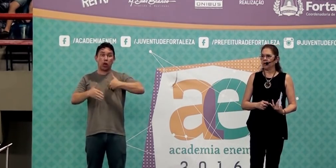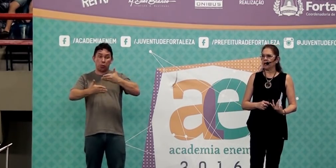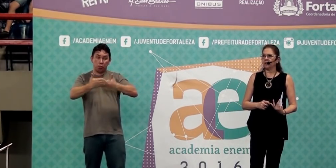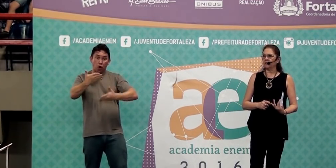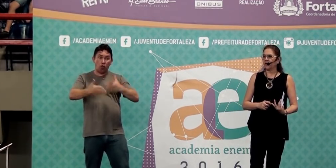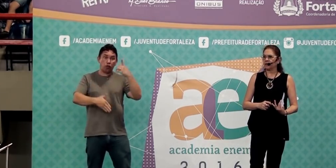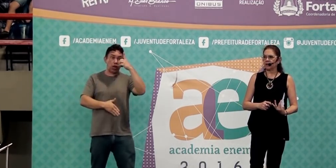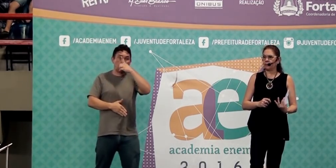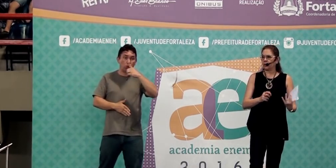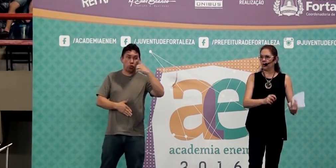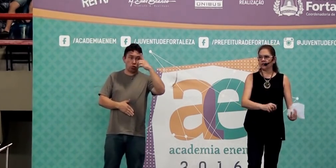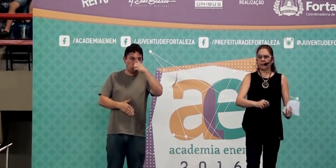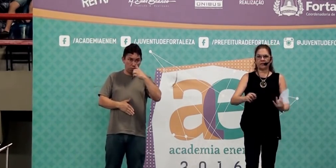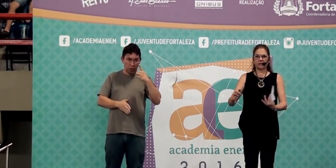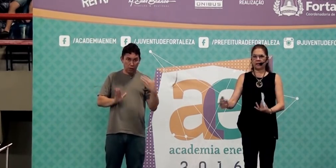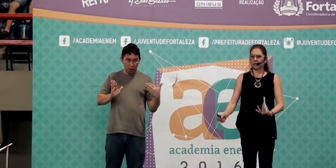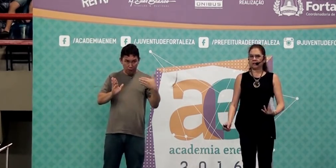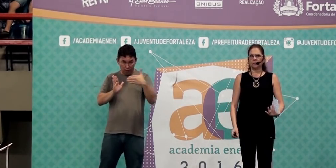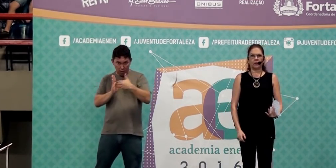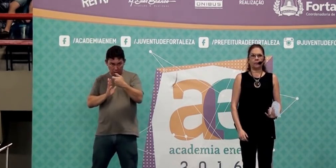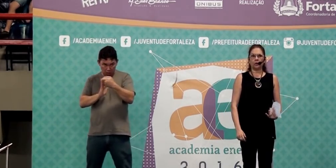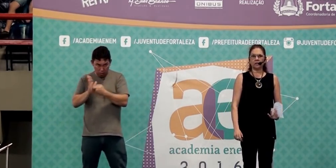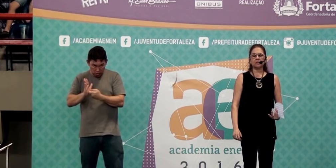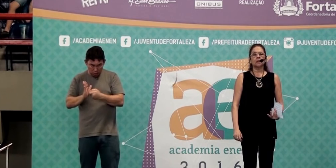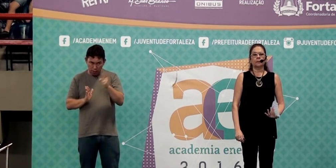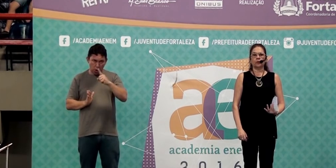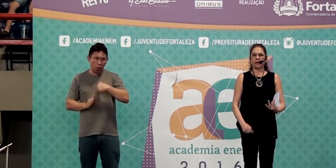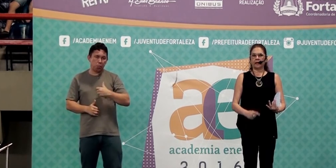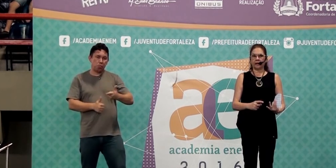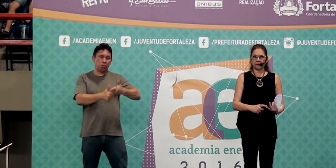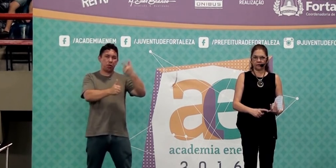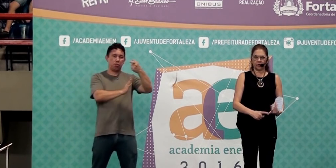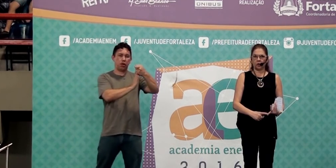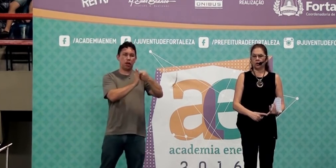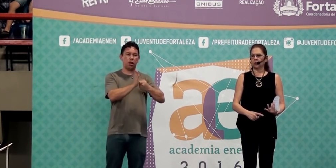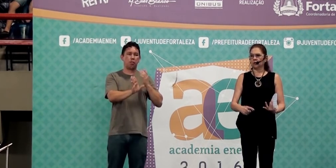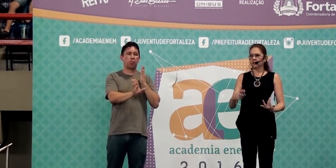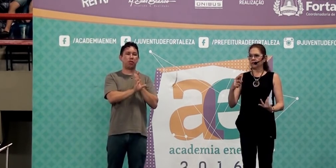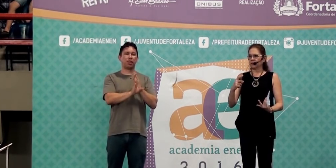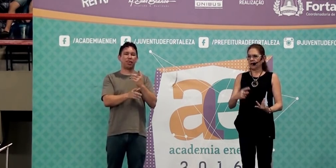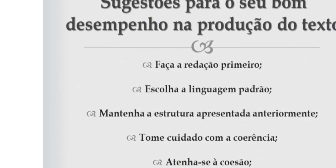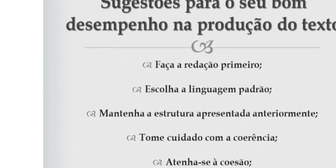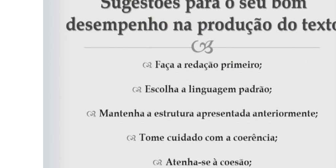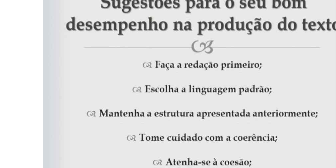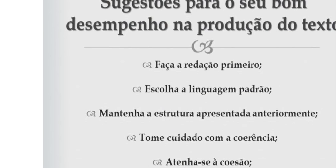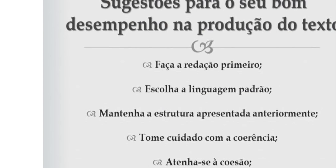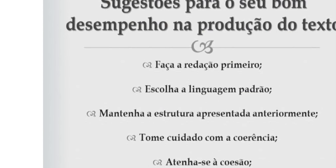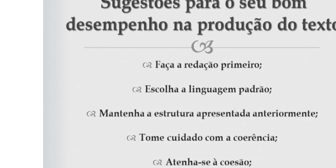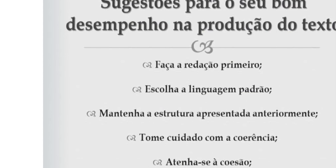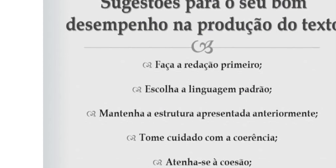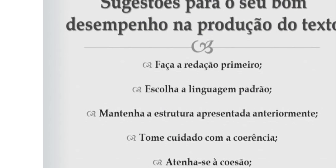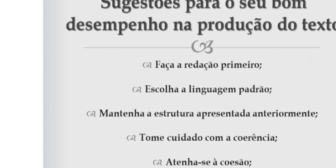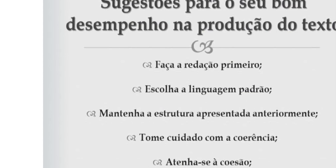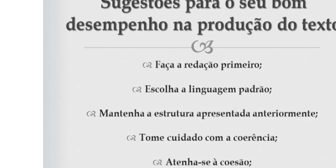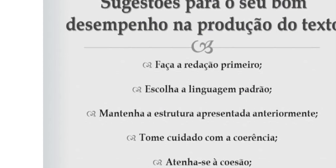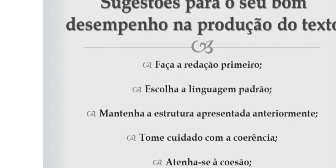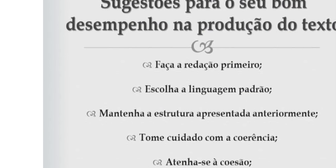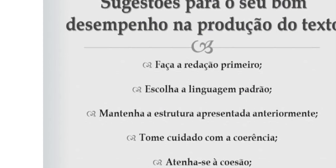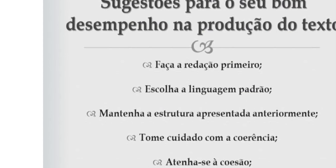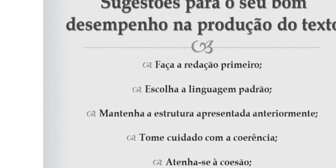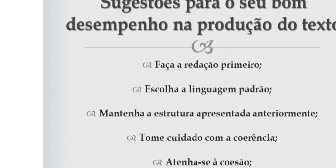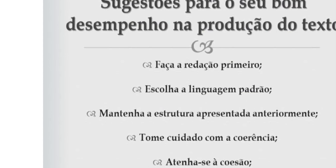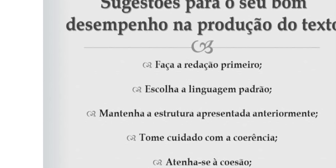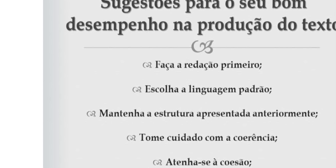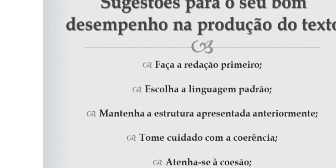primeiro. Ninguém faz a prova para fazer redação depois, porque a letra fica horrorosa, você fica tenso, pode não dar tempo,